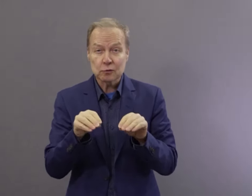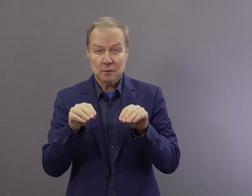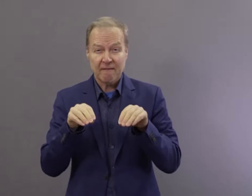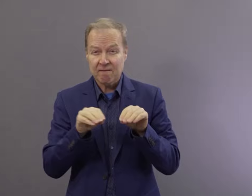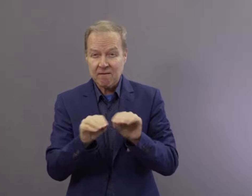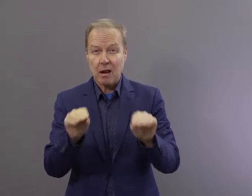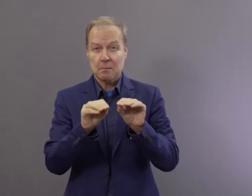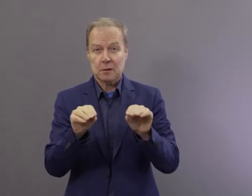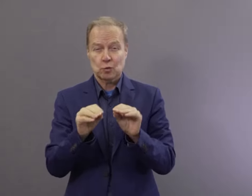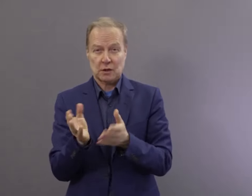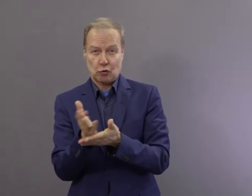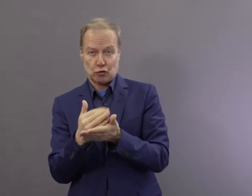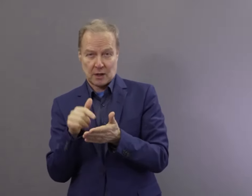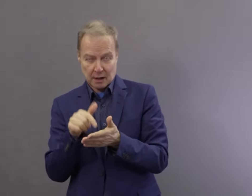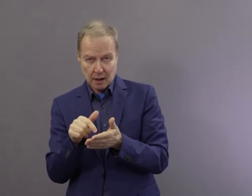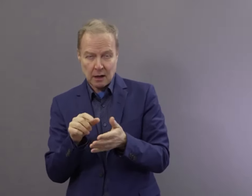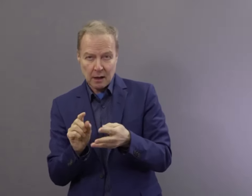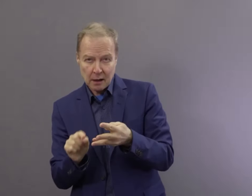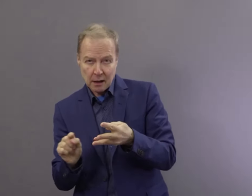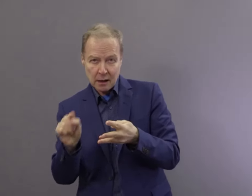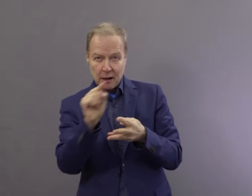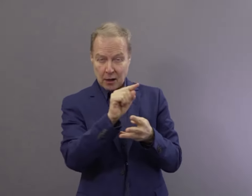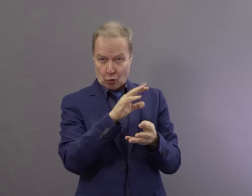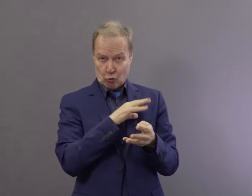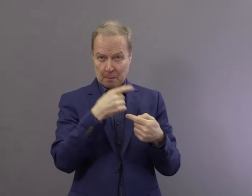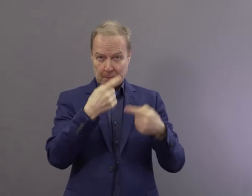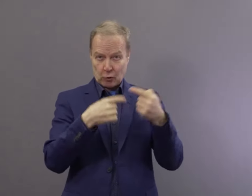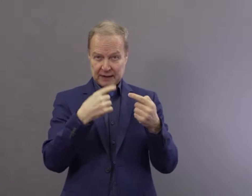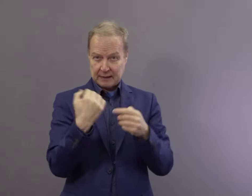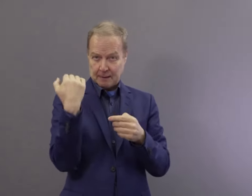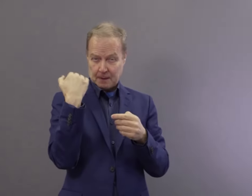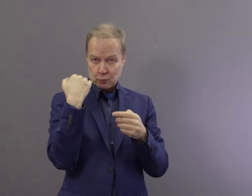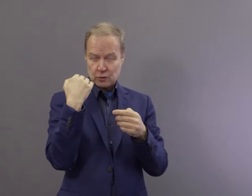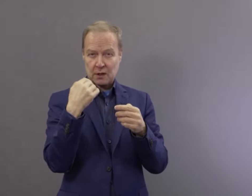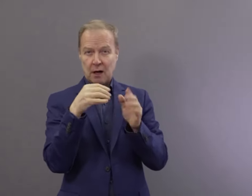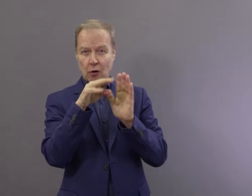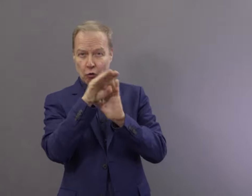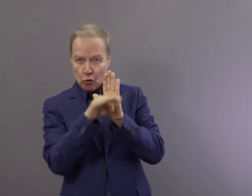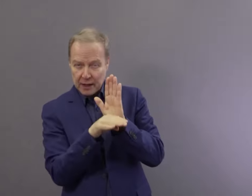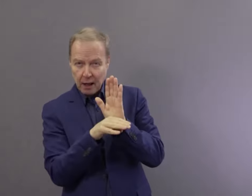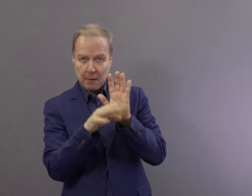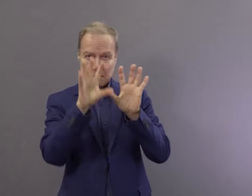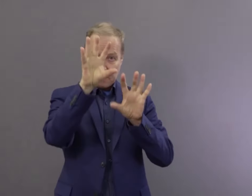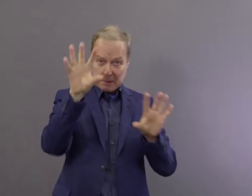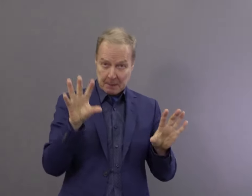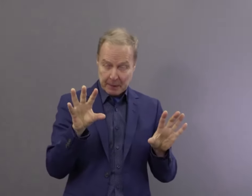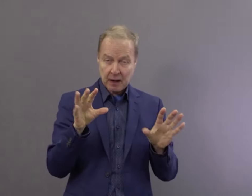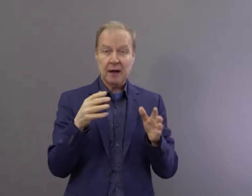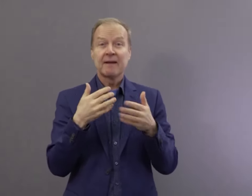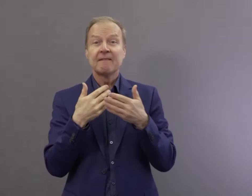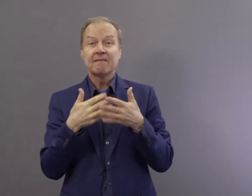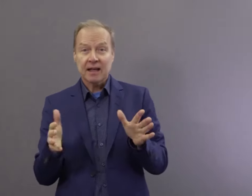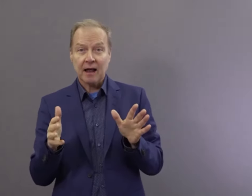että tulevassa vammaispalvelulaissa toivotaan, että siellä on se perheiden subjektiivinen oikeus saada